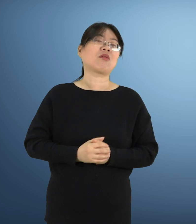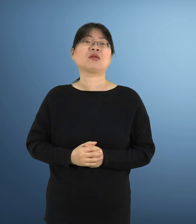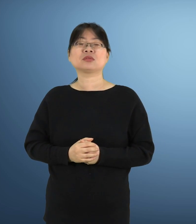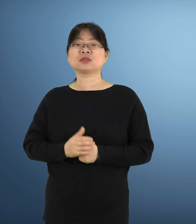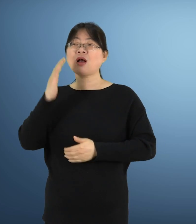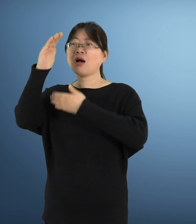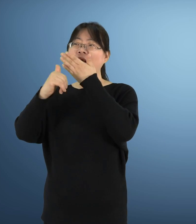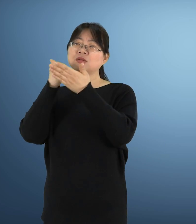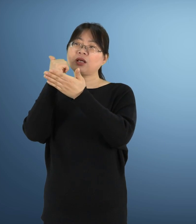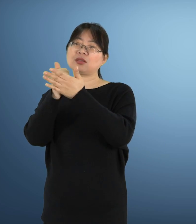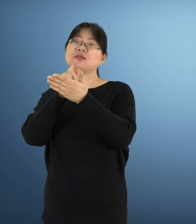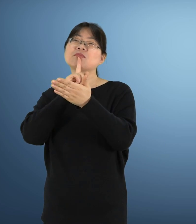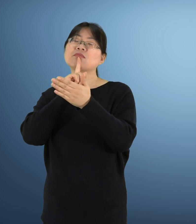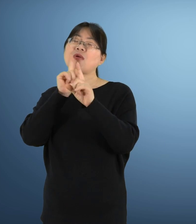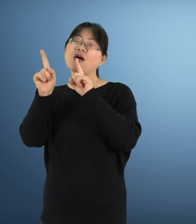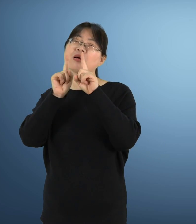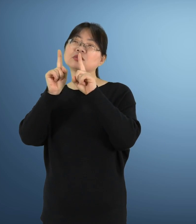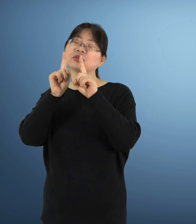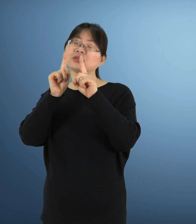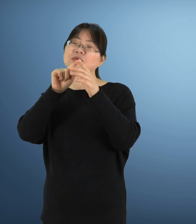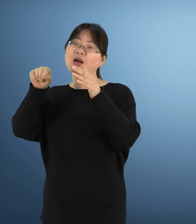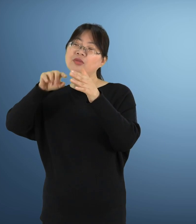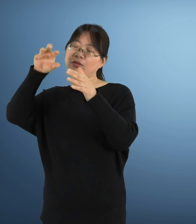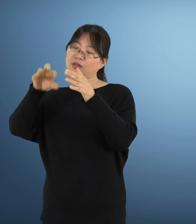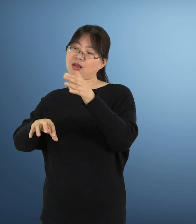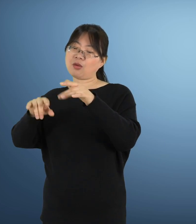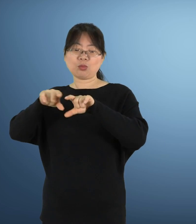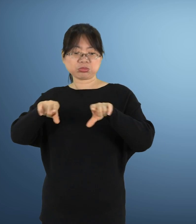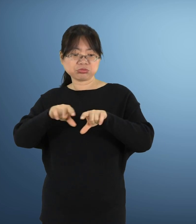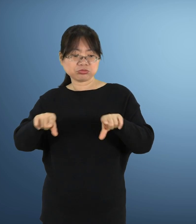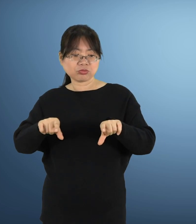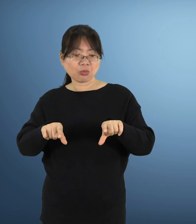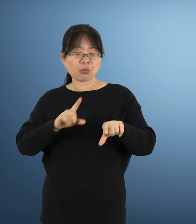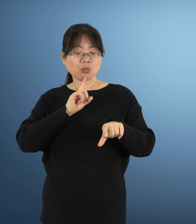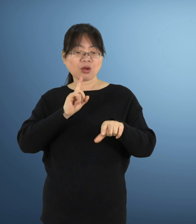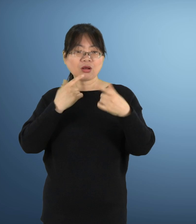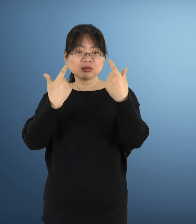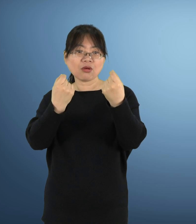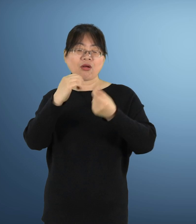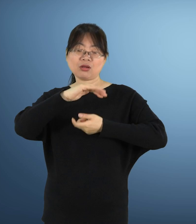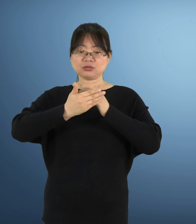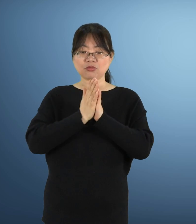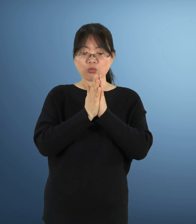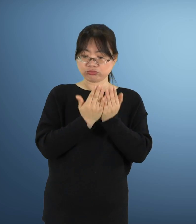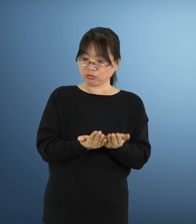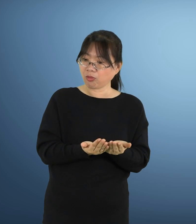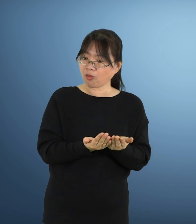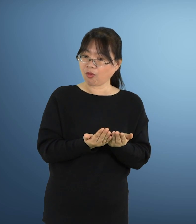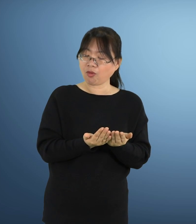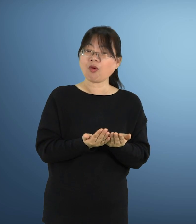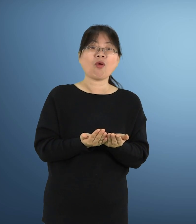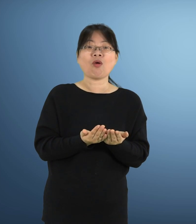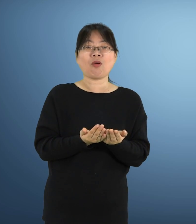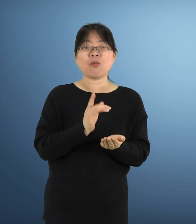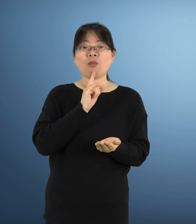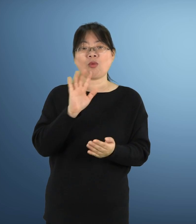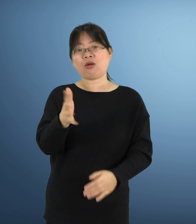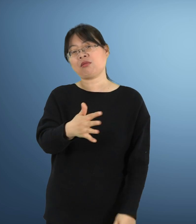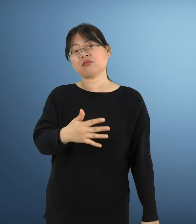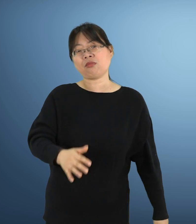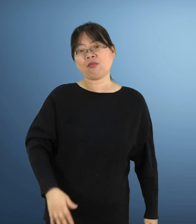하나님 말씀에는 또는 일반적으로 표현하듯이 성경에 이렇게 표현을 안